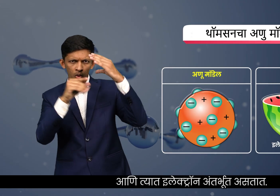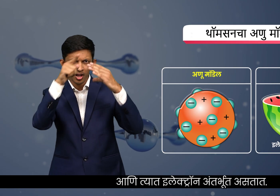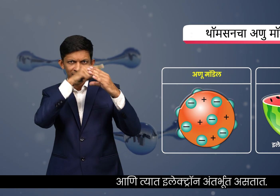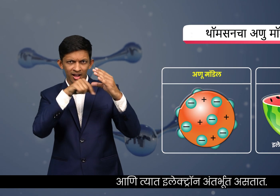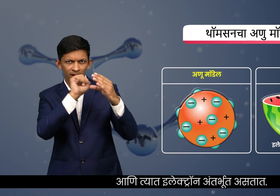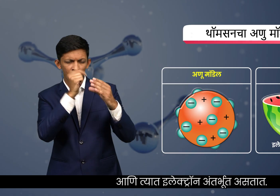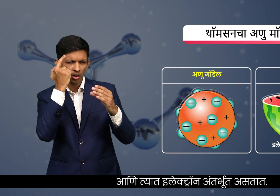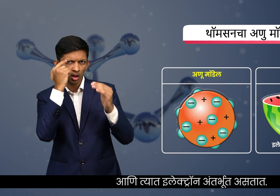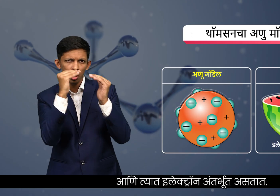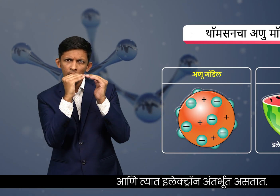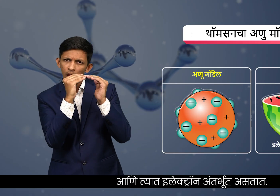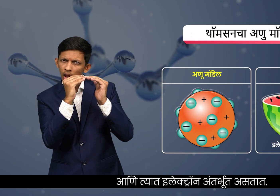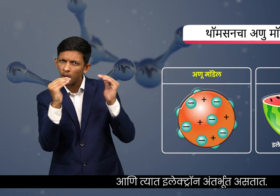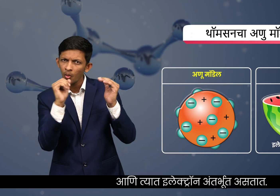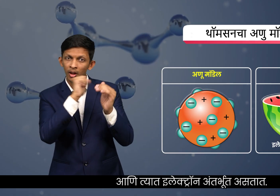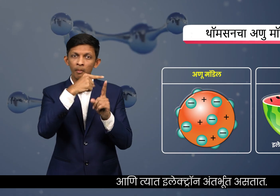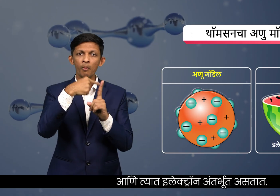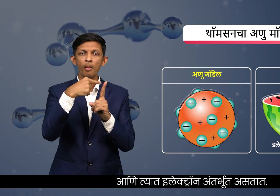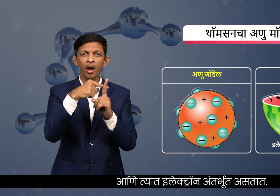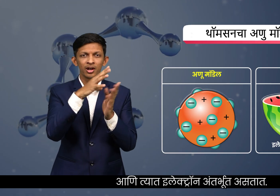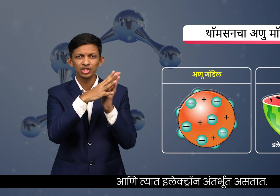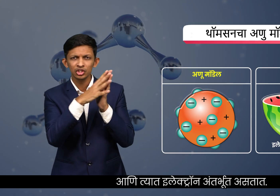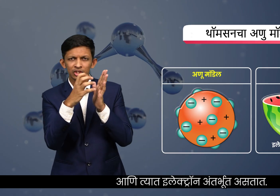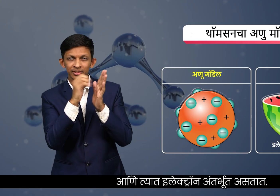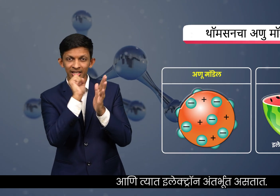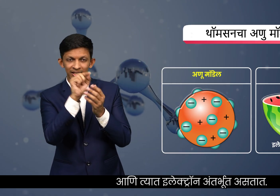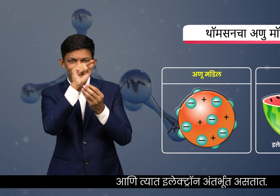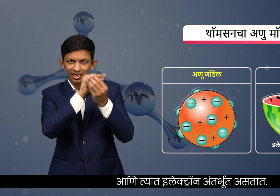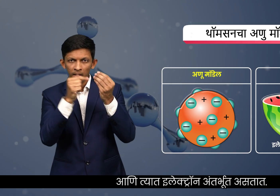आणि त्याला इलेक्ट्रॉन अंतर्भूत असतात.